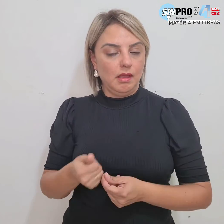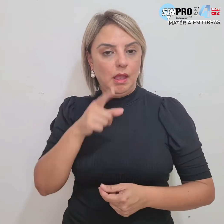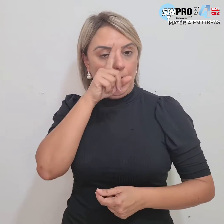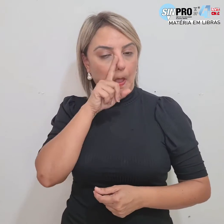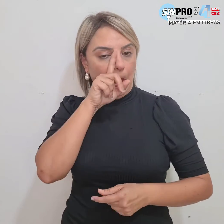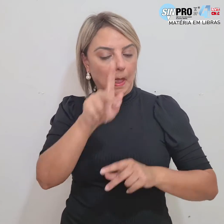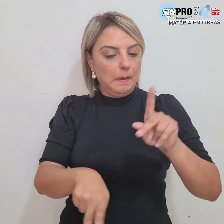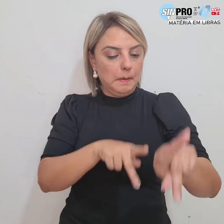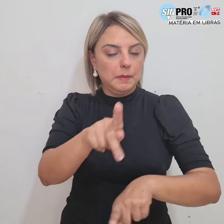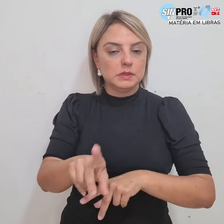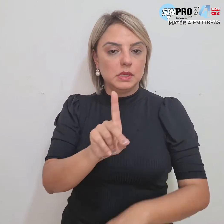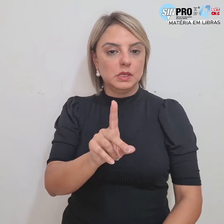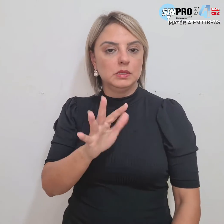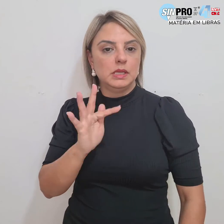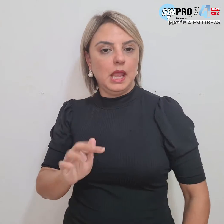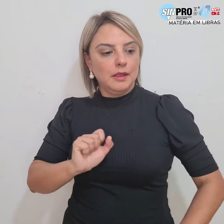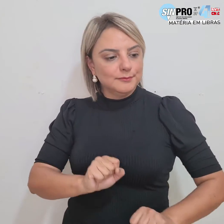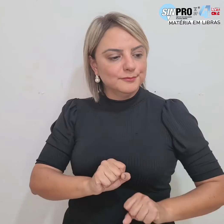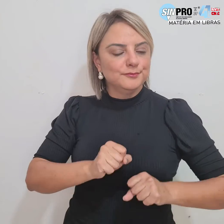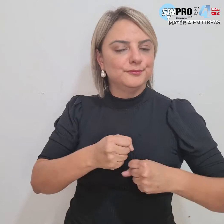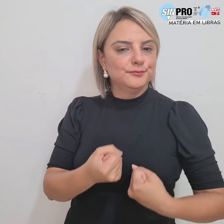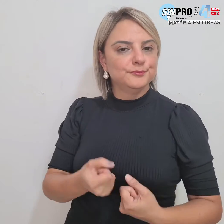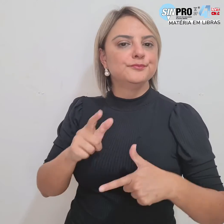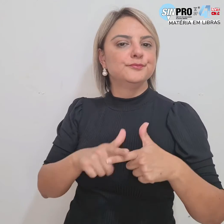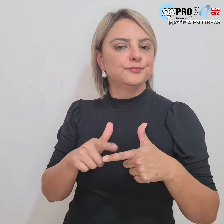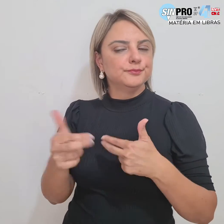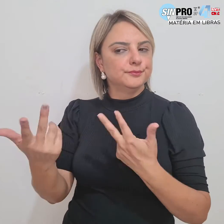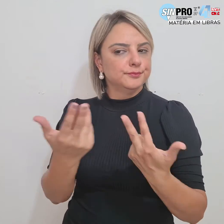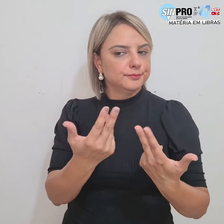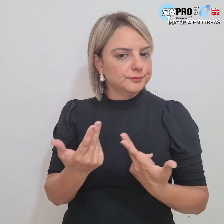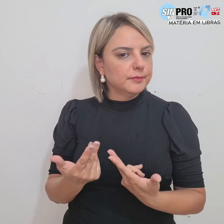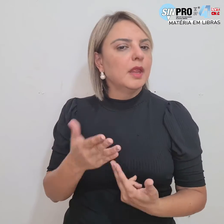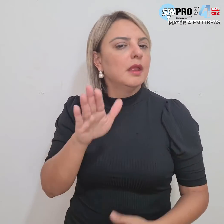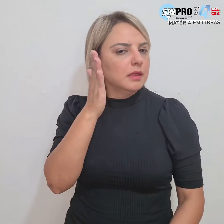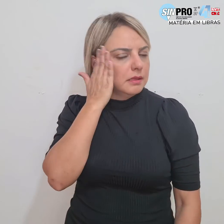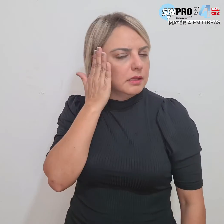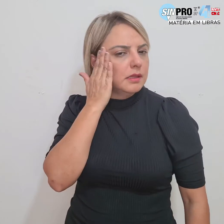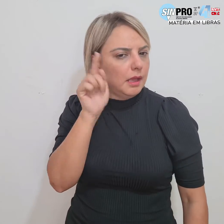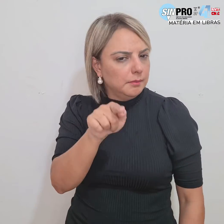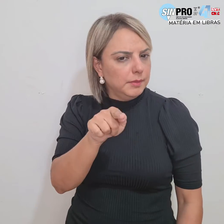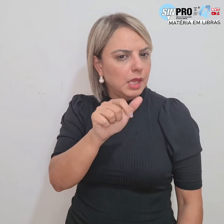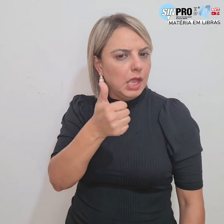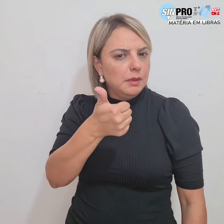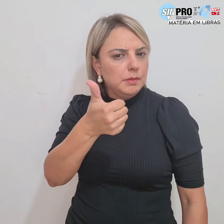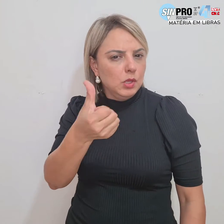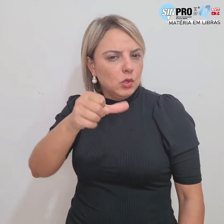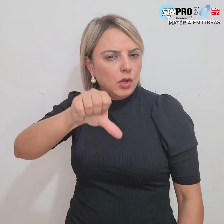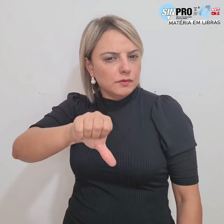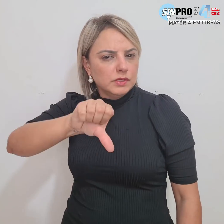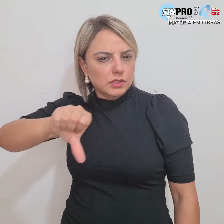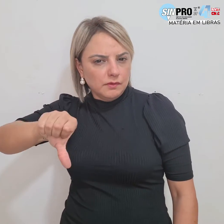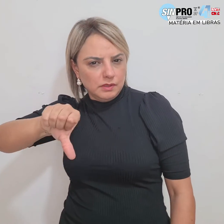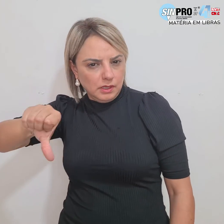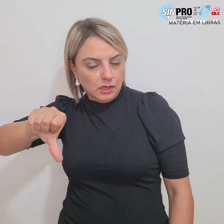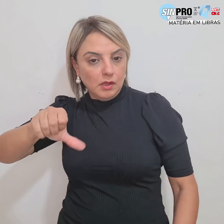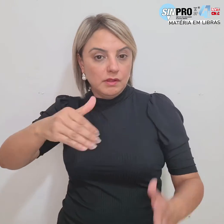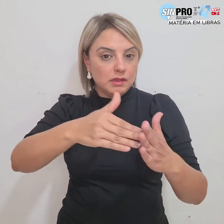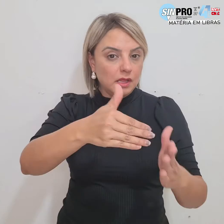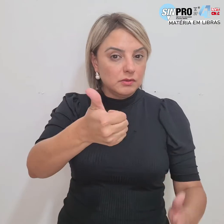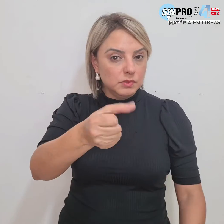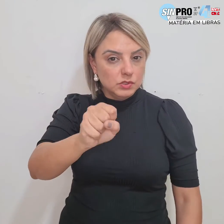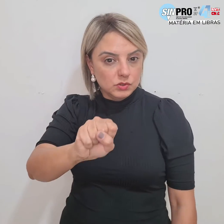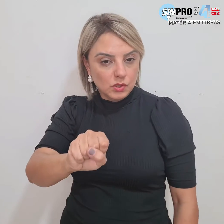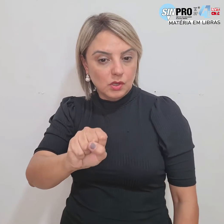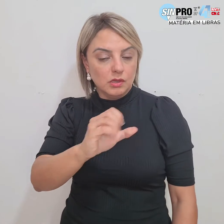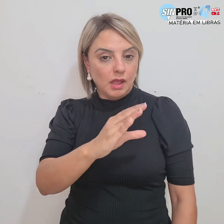será grande o risco da população do DF passar a enfrentar esses problemas. Você sabia? Entre 1999